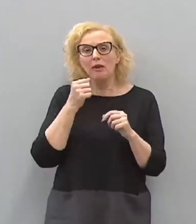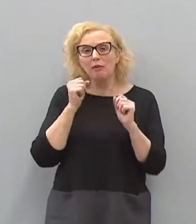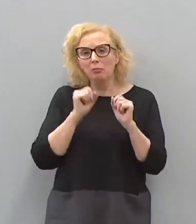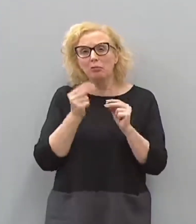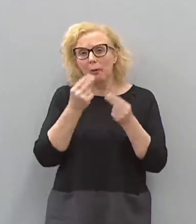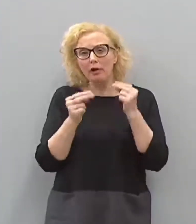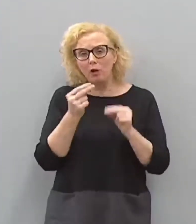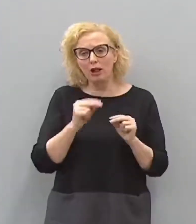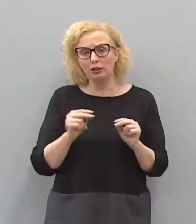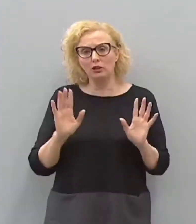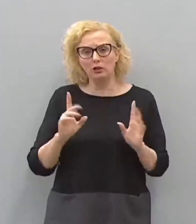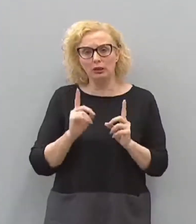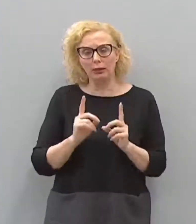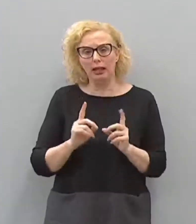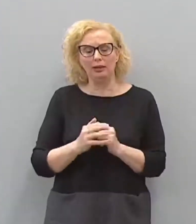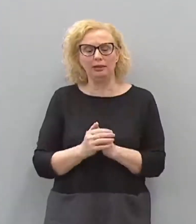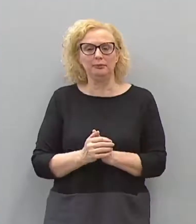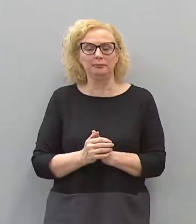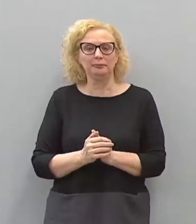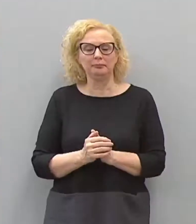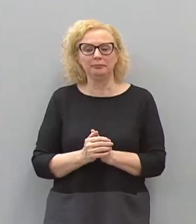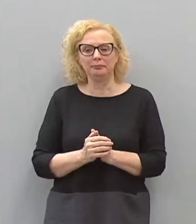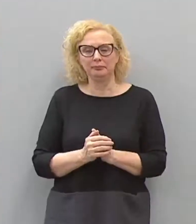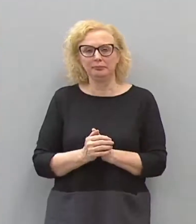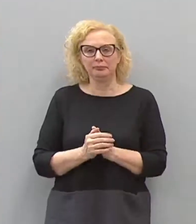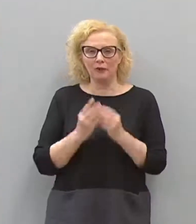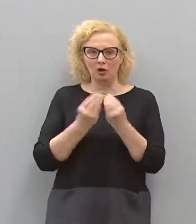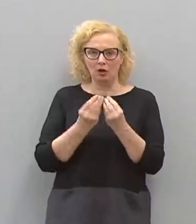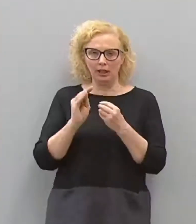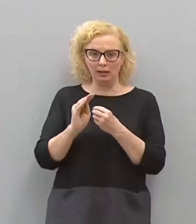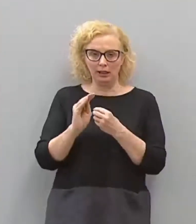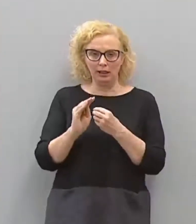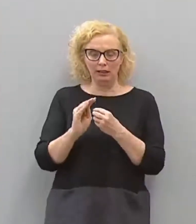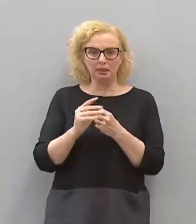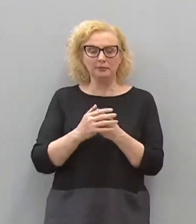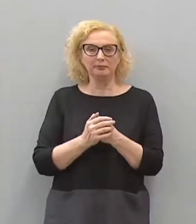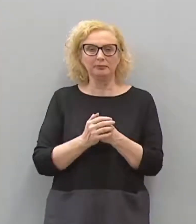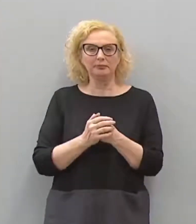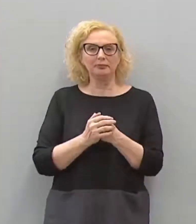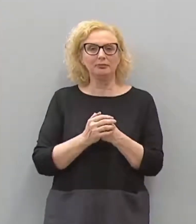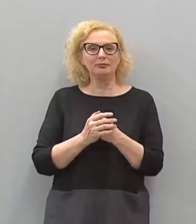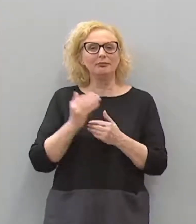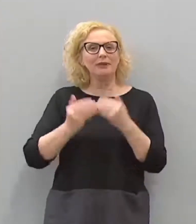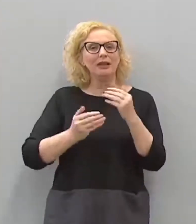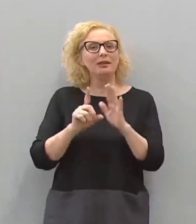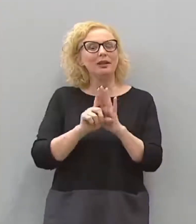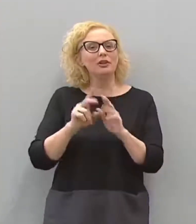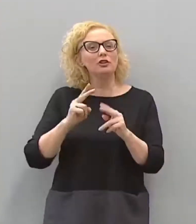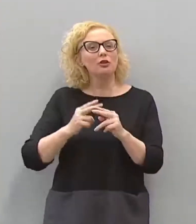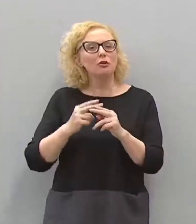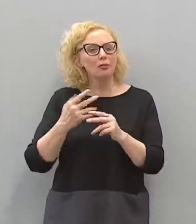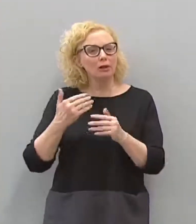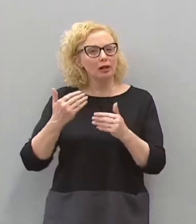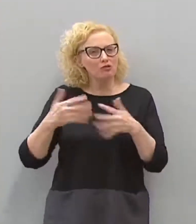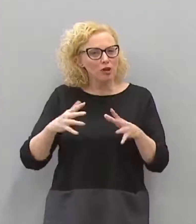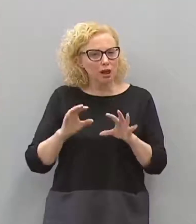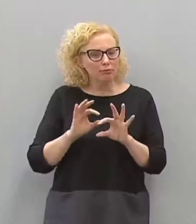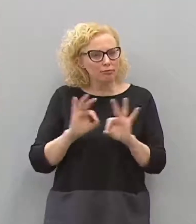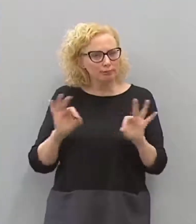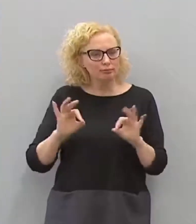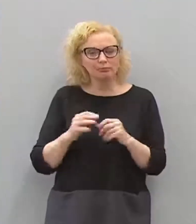sue percorribilita tecnica ecco un collega ci chiede se è tutto a posto con l'iter della legge a roma in termini impugnati